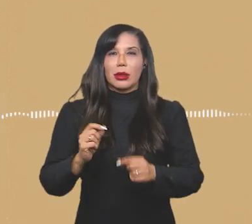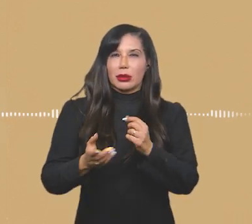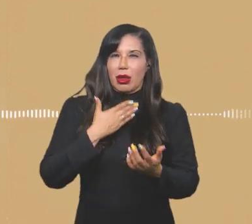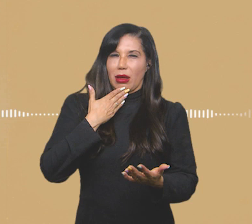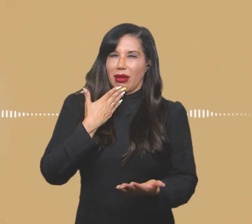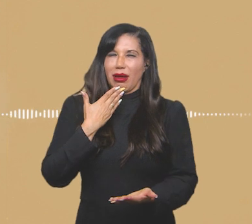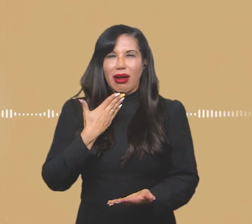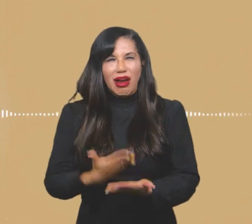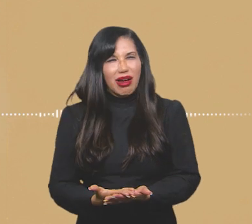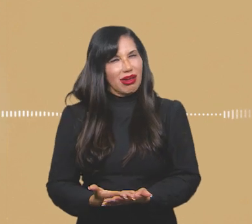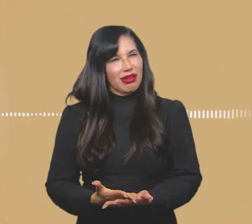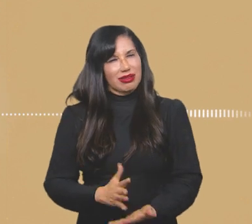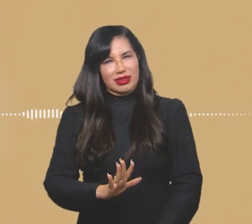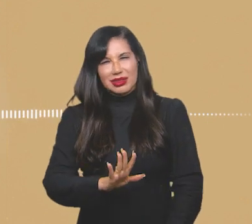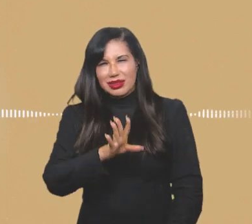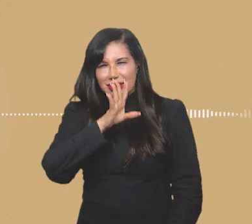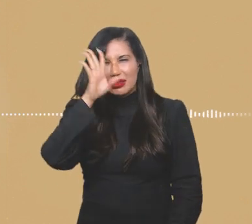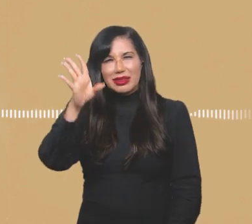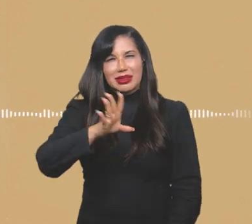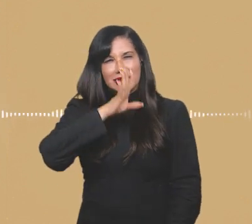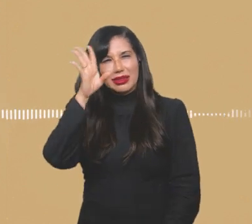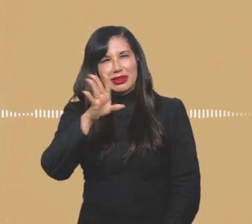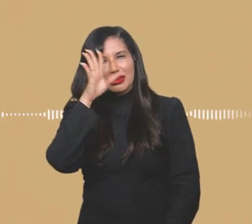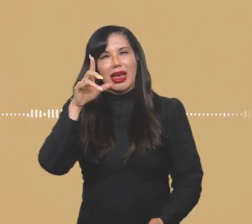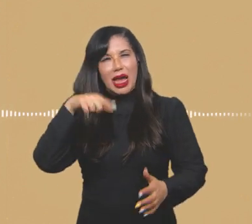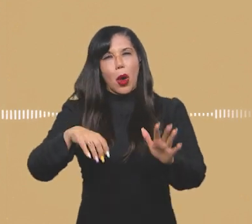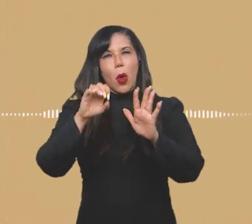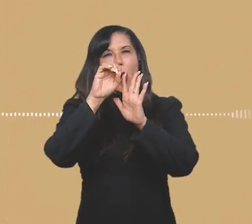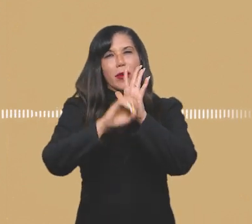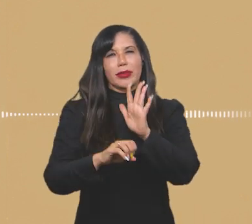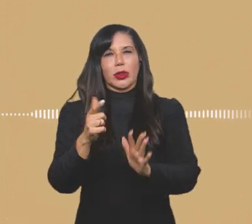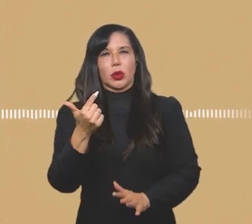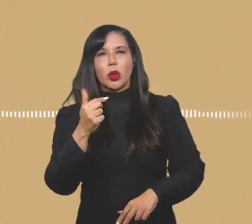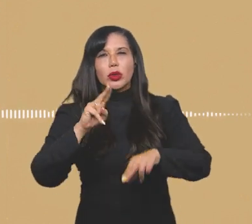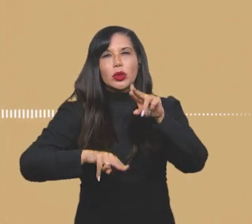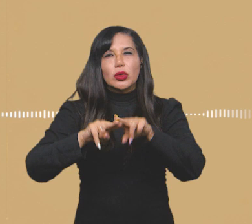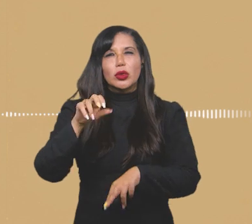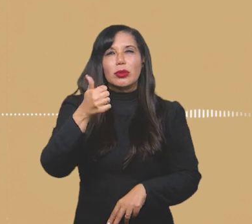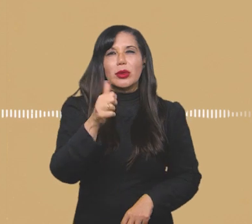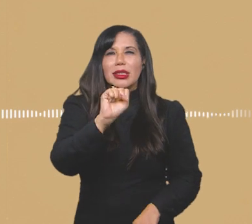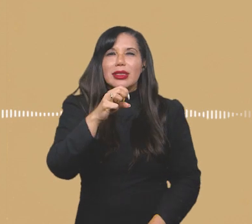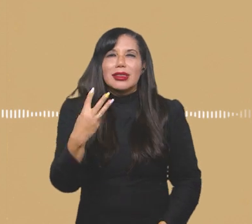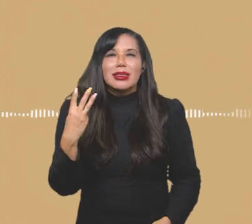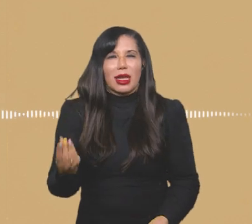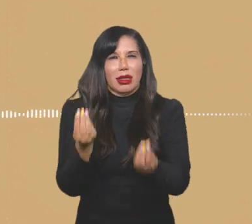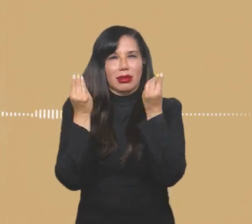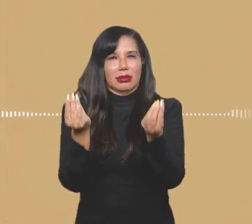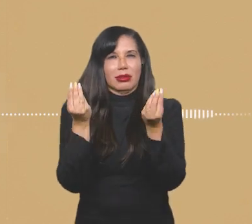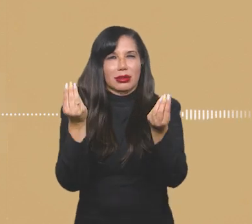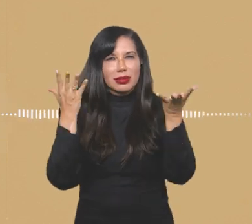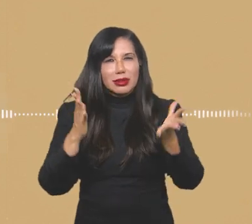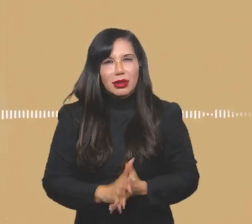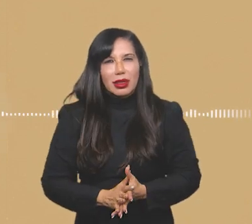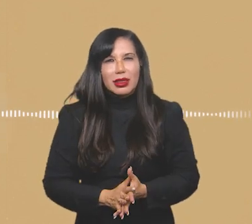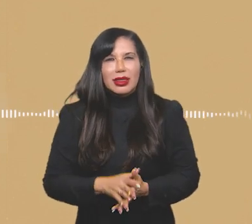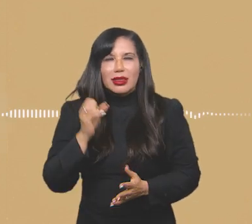Parto monstruoso e revoltante é, sem dúvida, o ofício de 12 de junho de